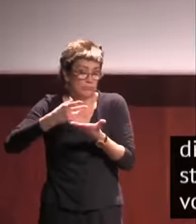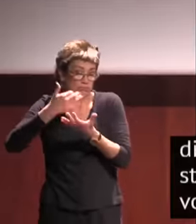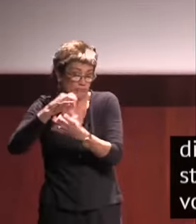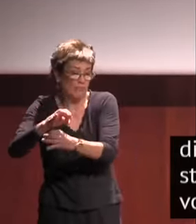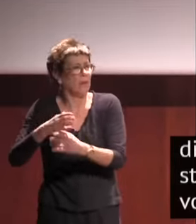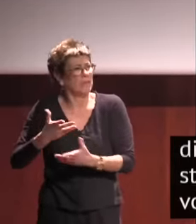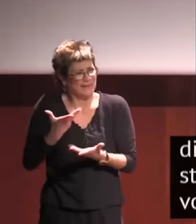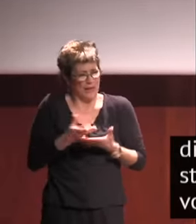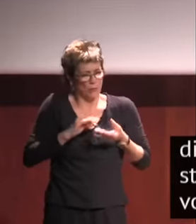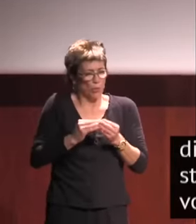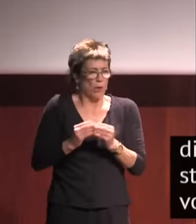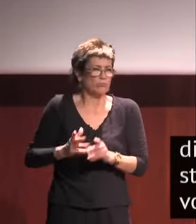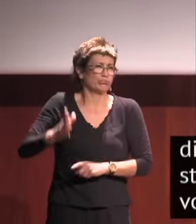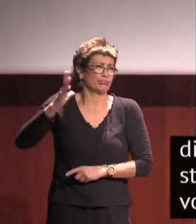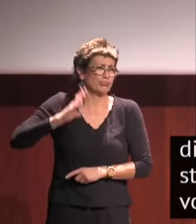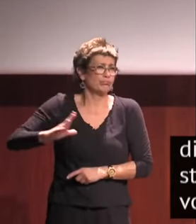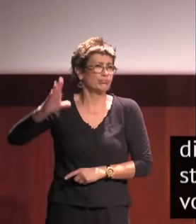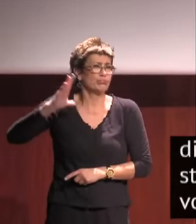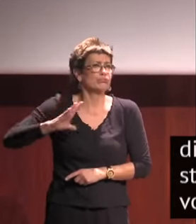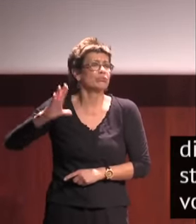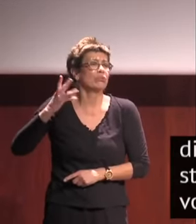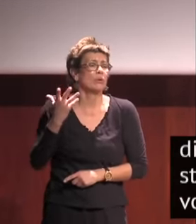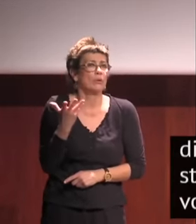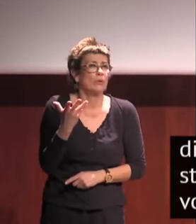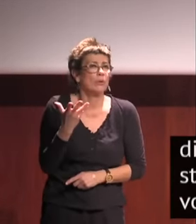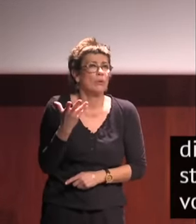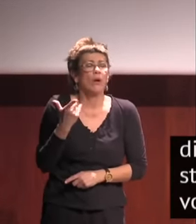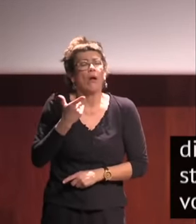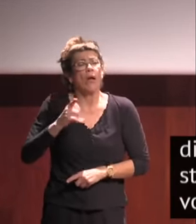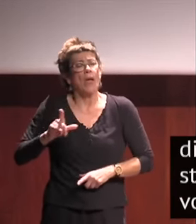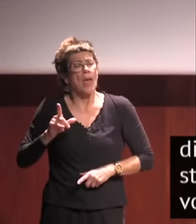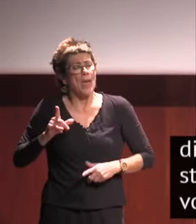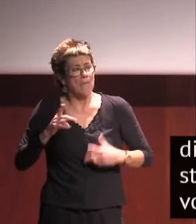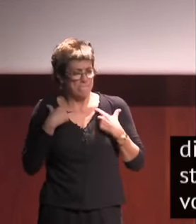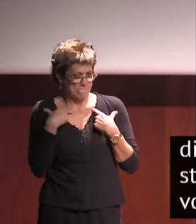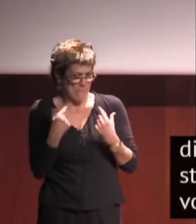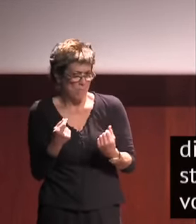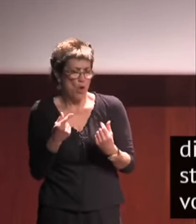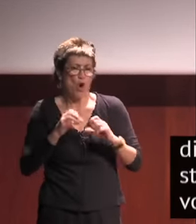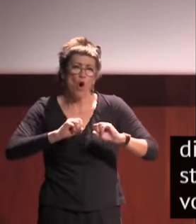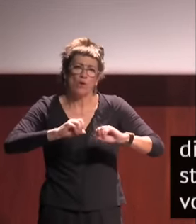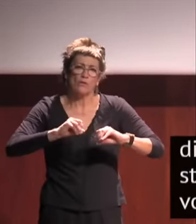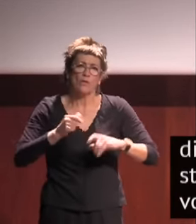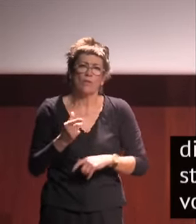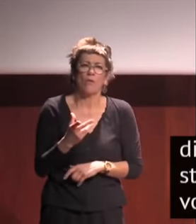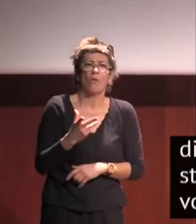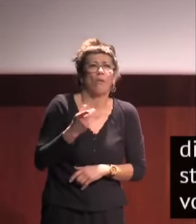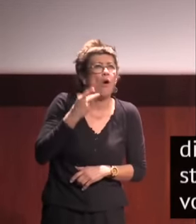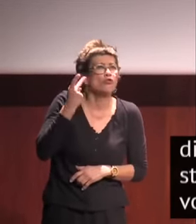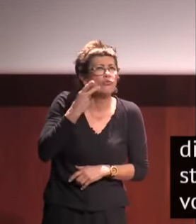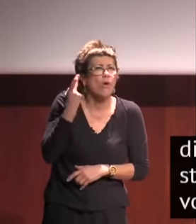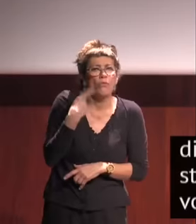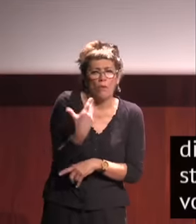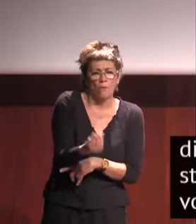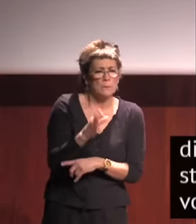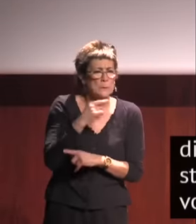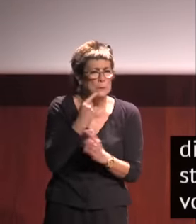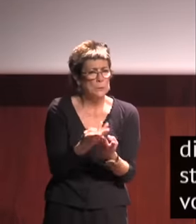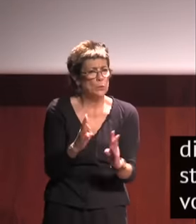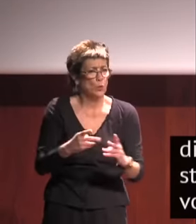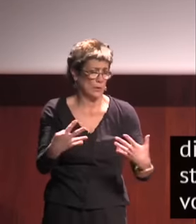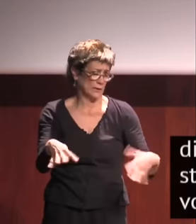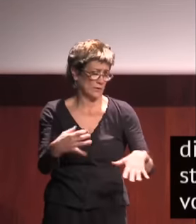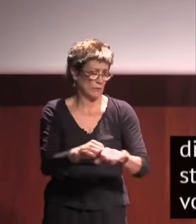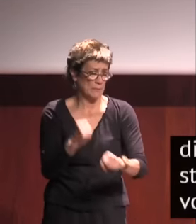fait. Elle a été soulevée par Auguste Bébien, qui est un enseignant entendant des enfants sourds à Paris au XIXe siècle.